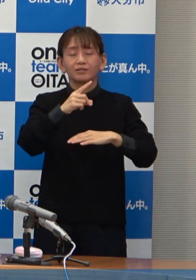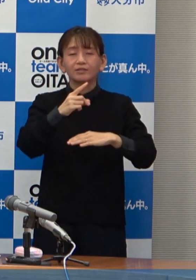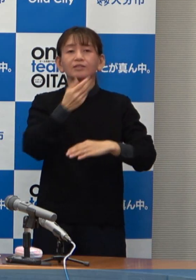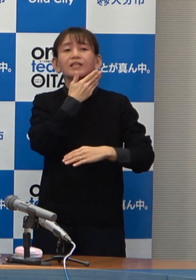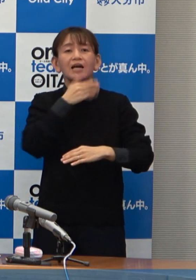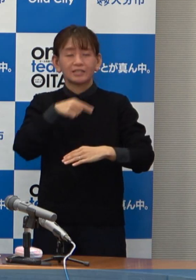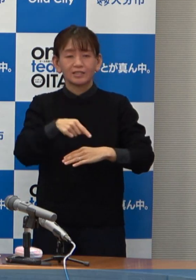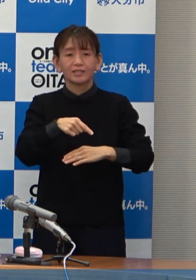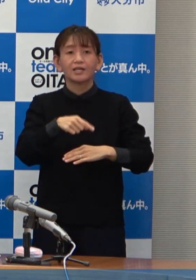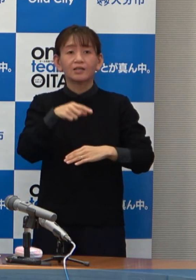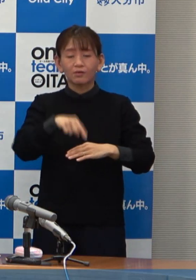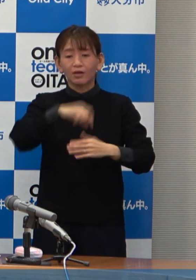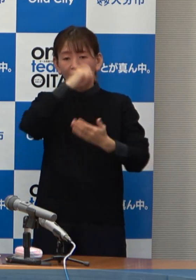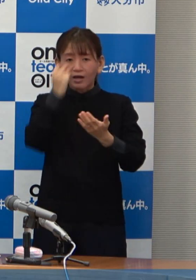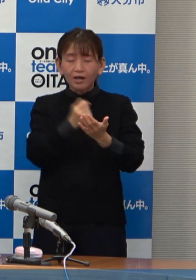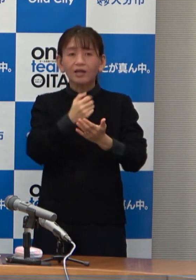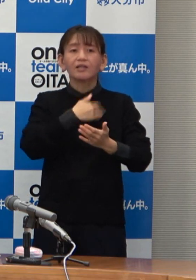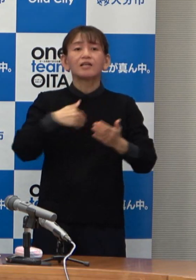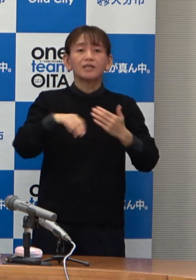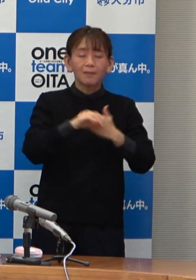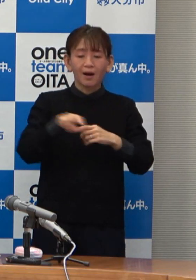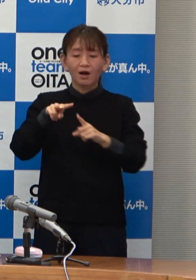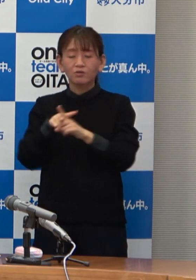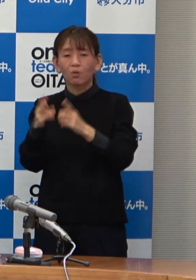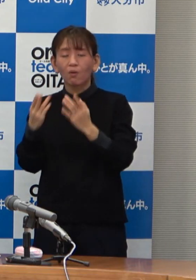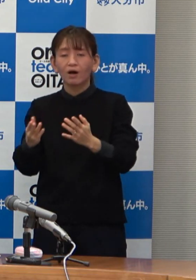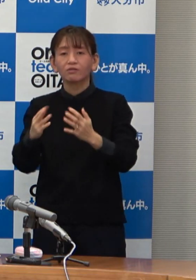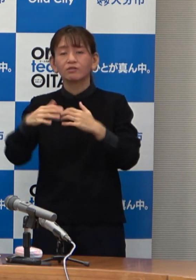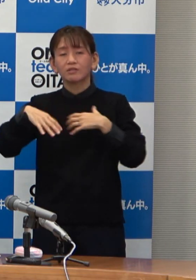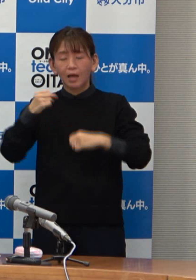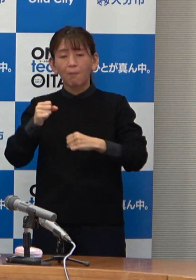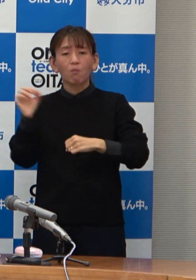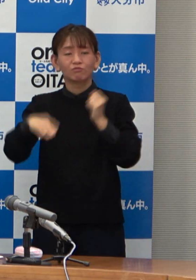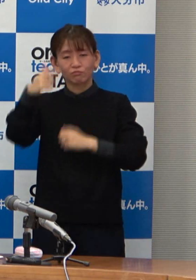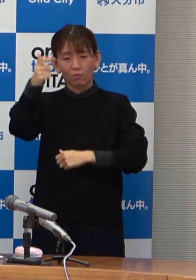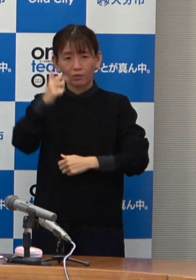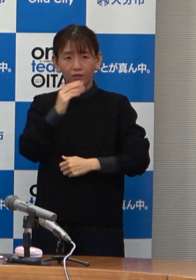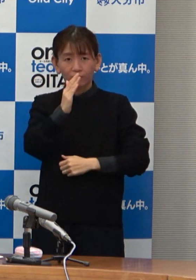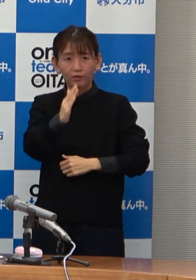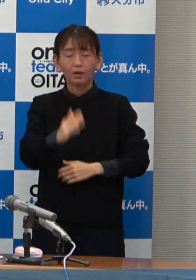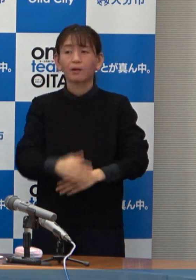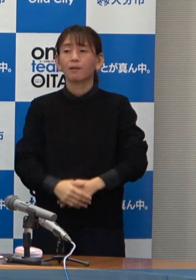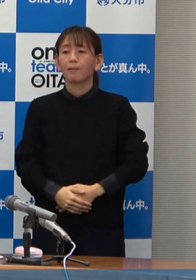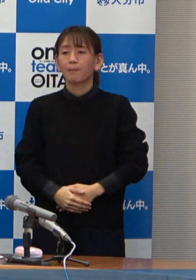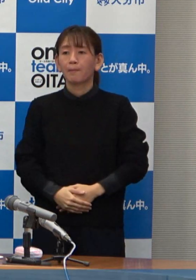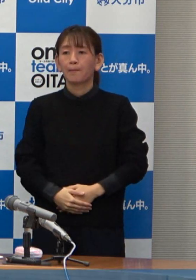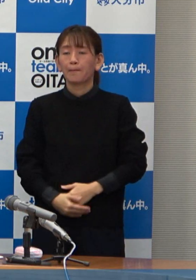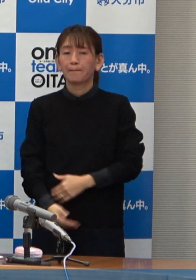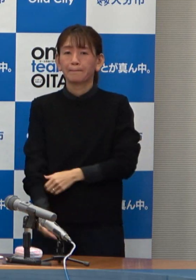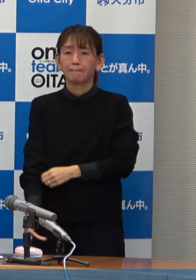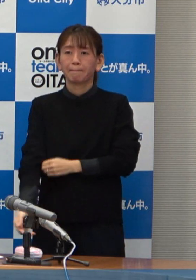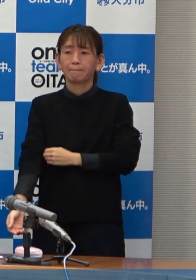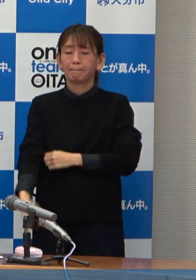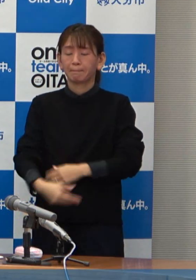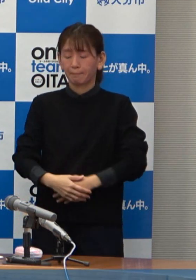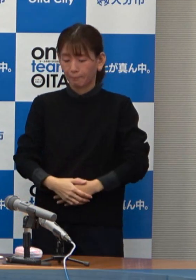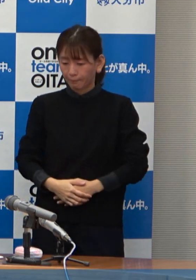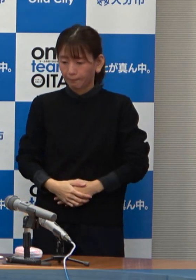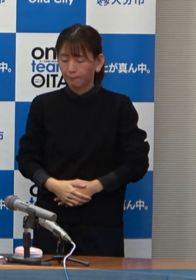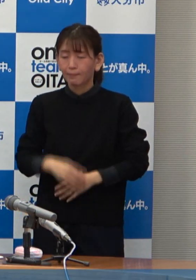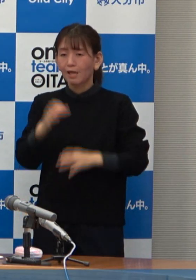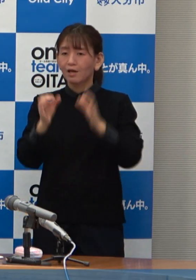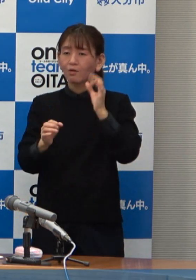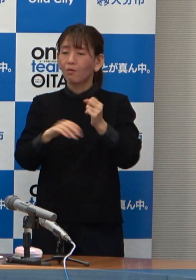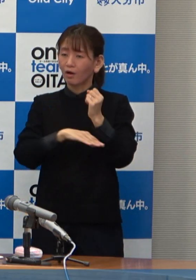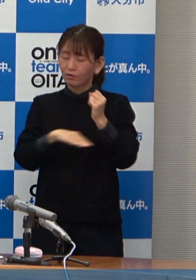ができて初めて広げられるんじゃないかと思います評価基準